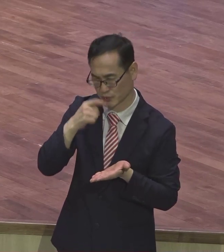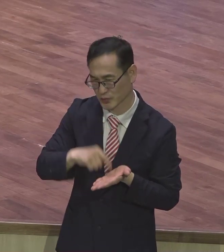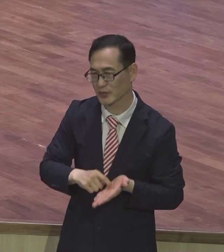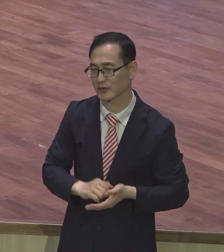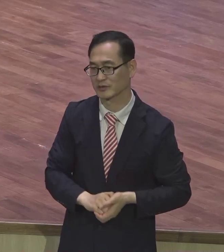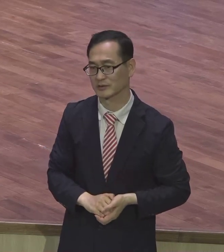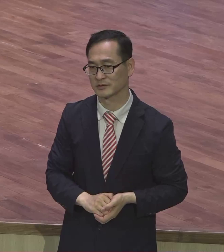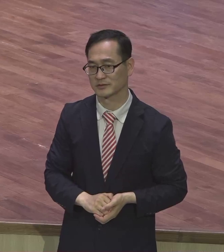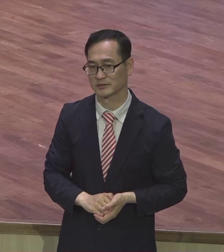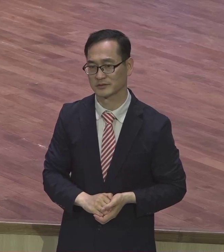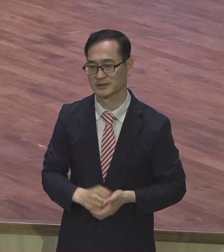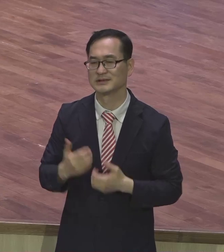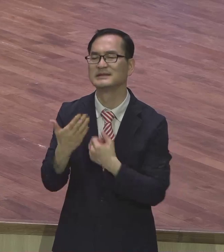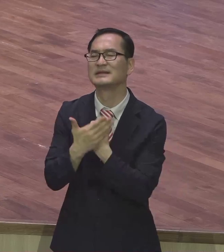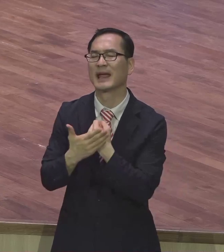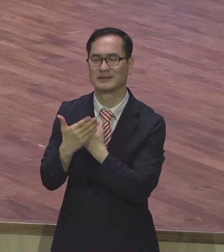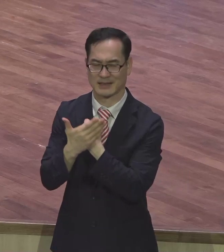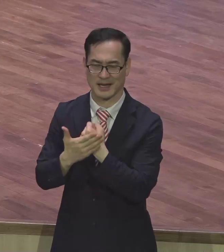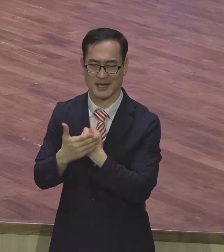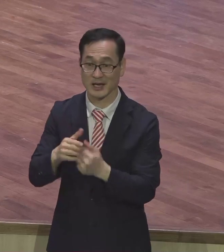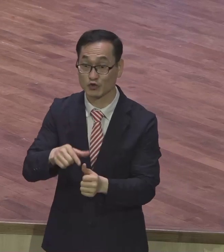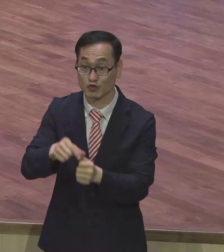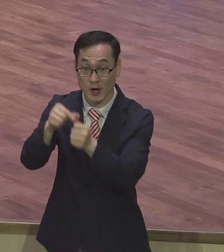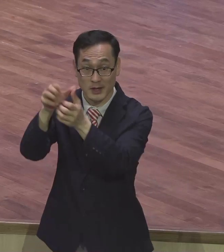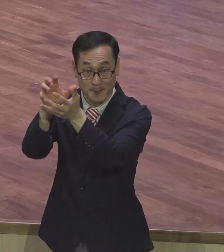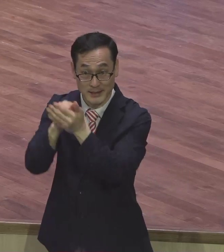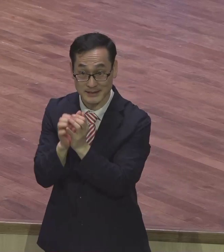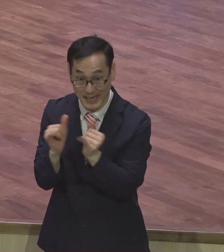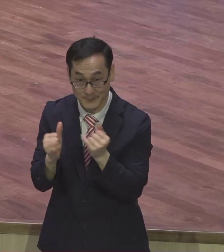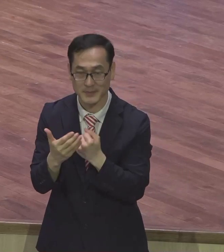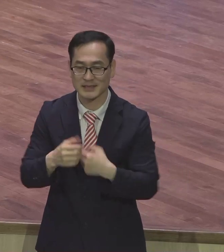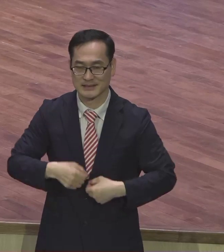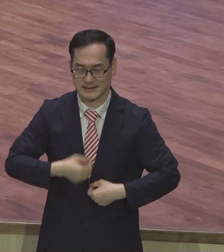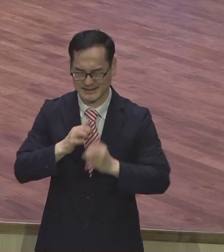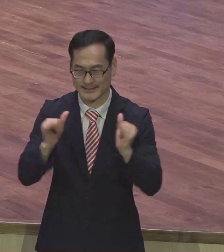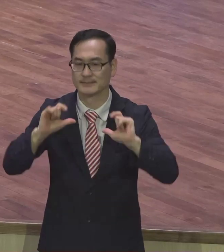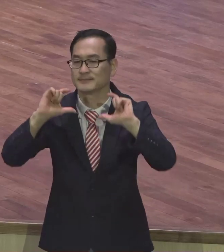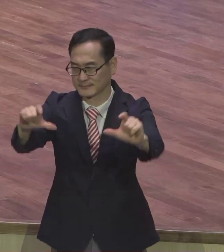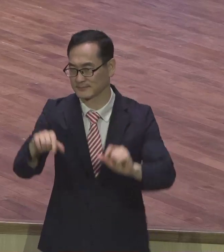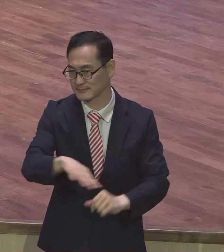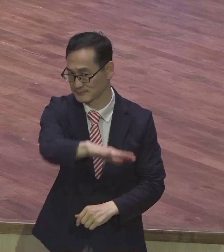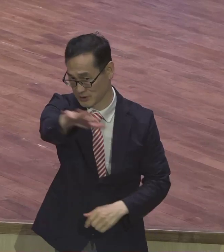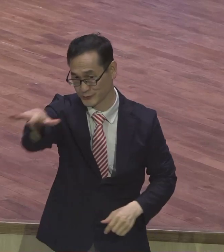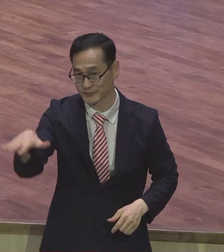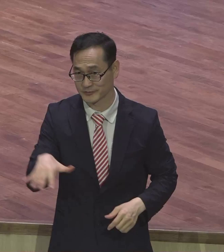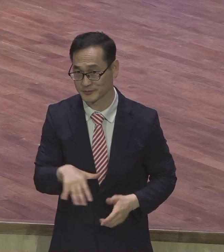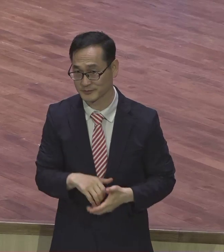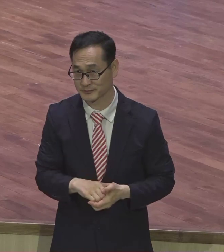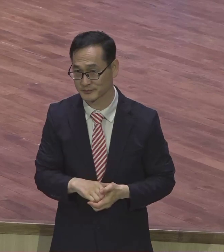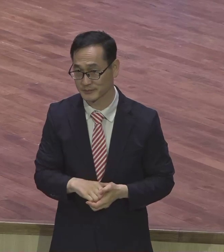여러분은 어려운 잔줄 믿으시기 바랍니다 구원받은 성도 예수를 믿는 사람은 누구나 다